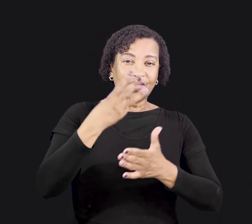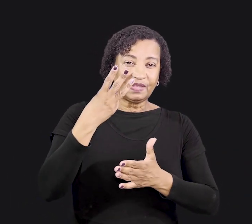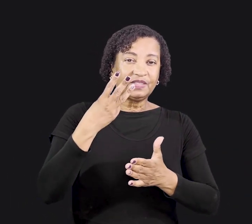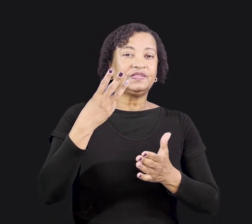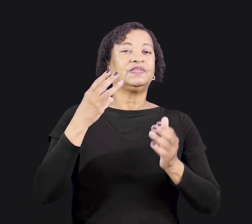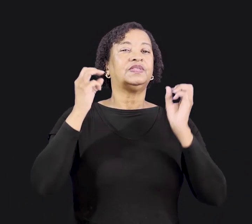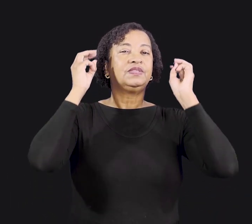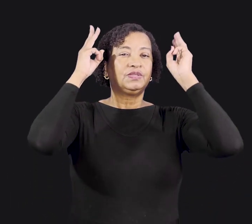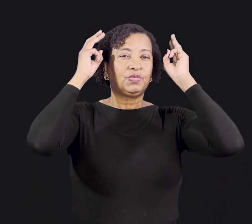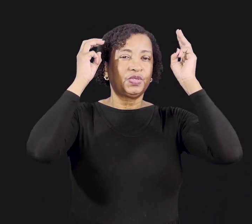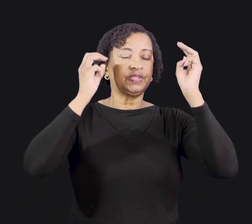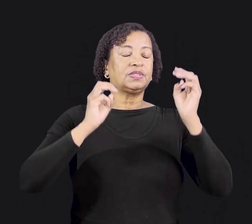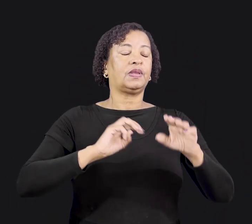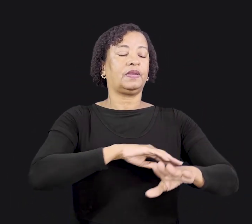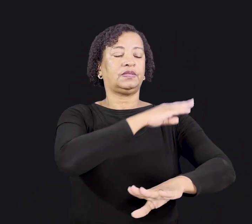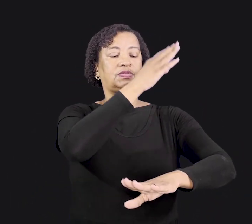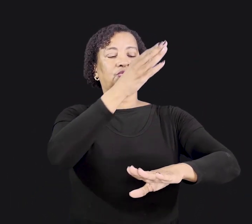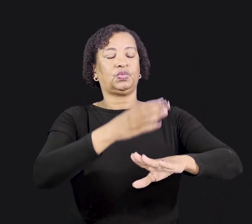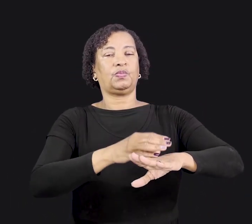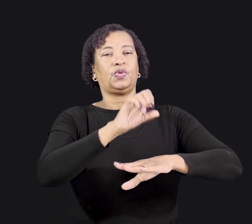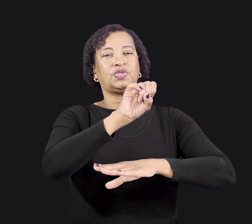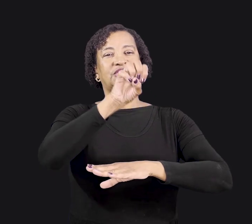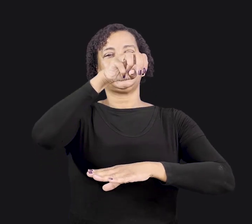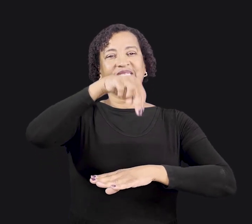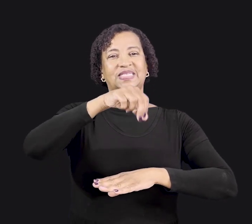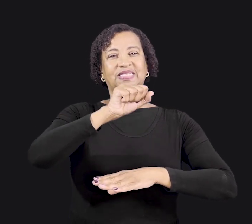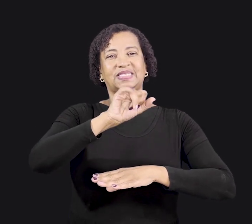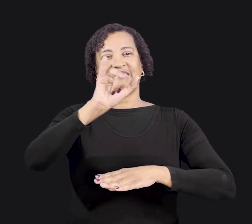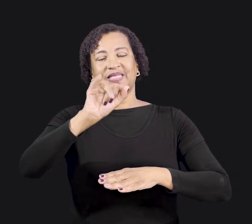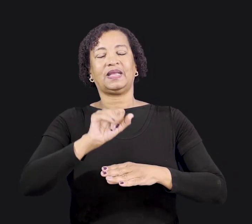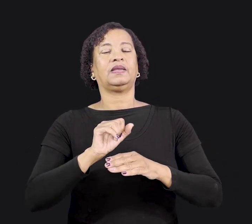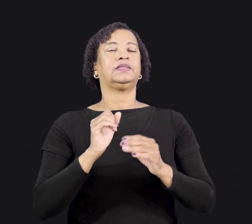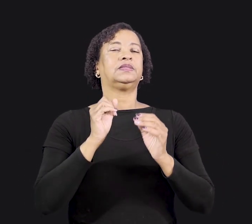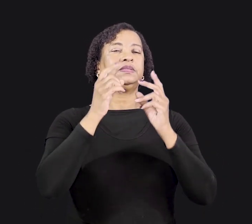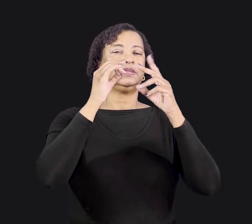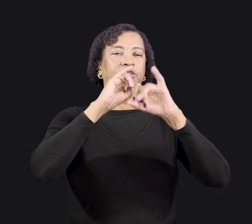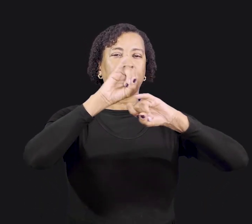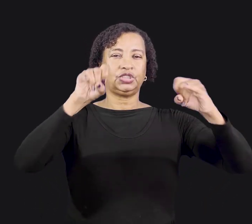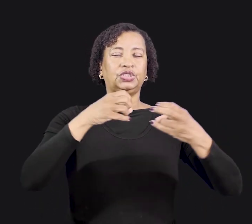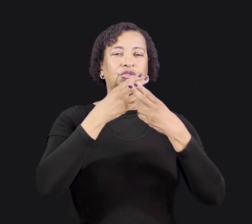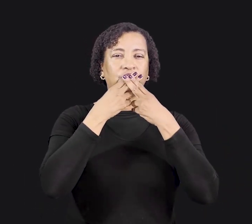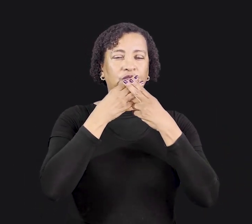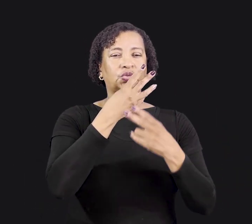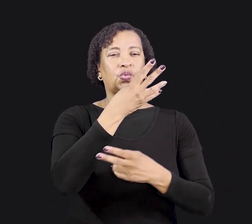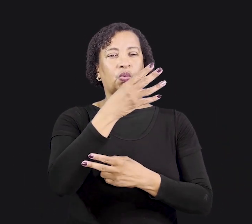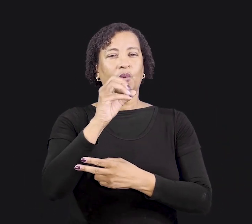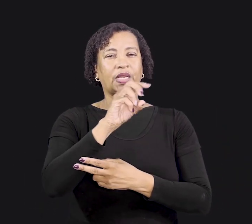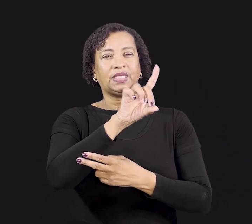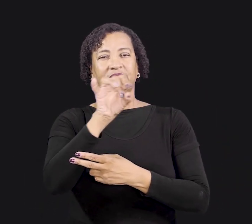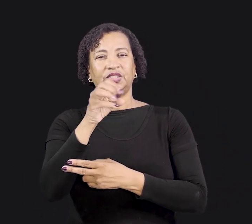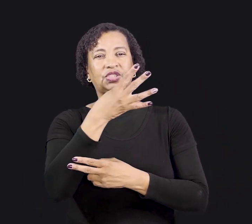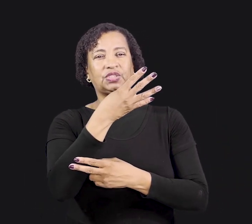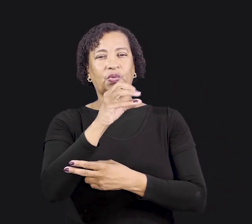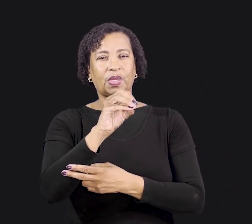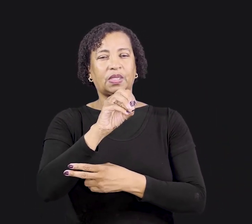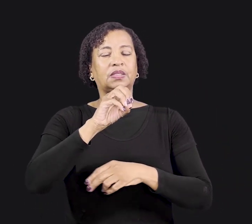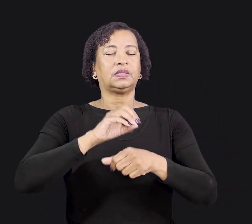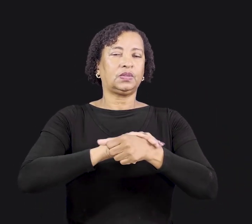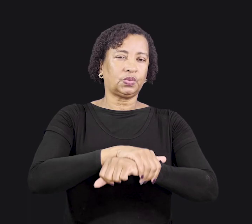40 dias e 40 noites. Ele queria uma palavra de Deus mais do que o alimento. Deus usou Moisés para escrever os 5 primeiros livros da